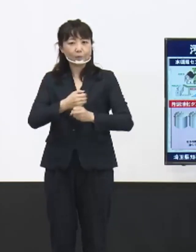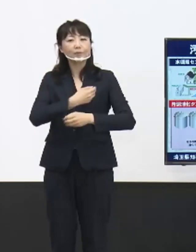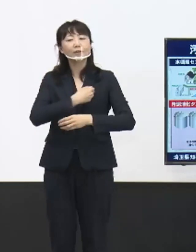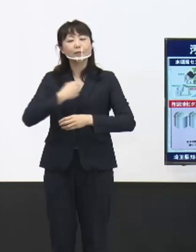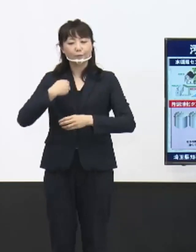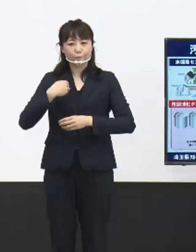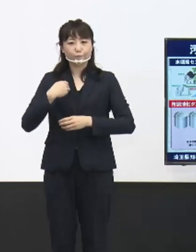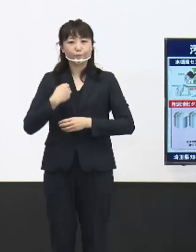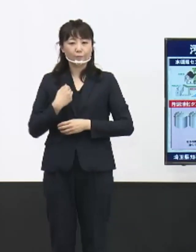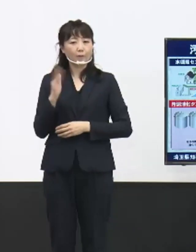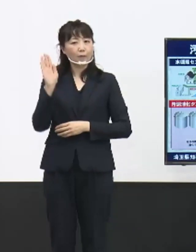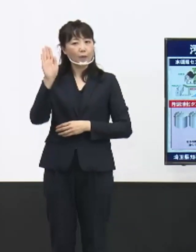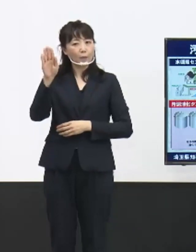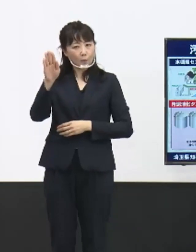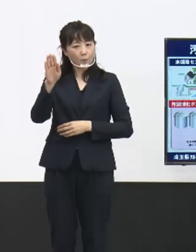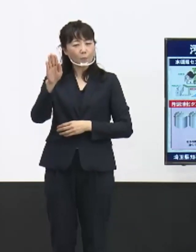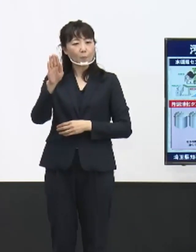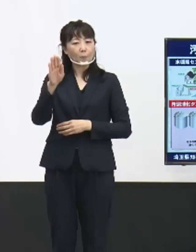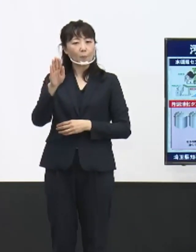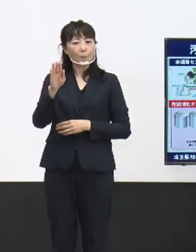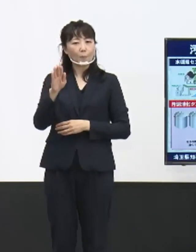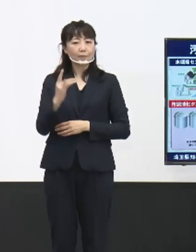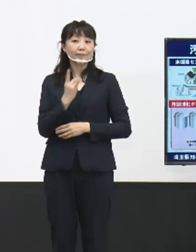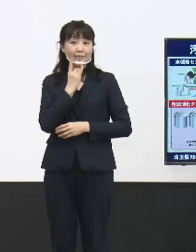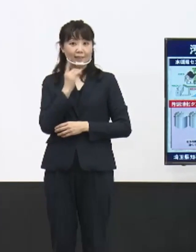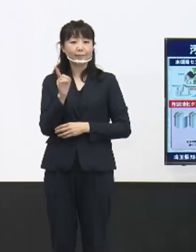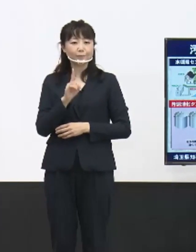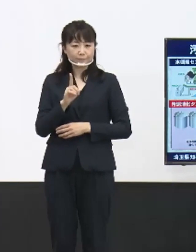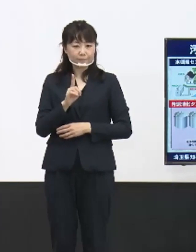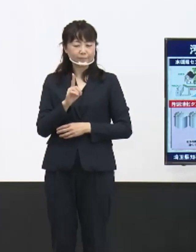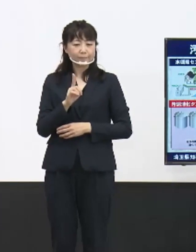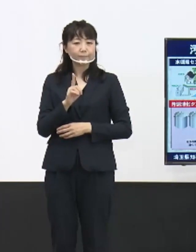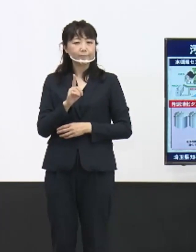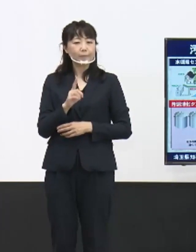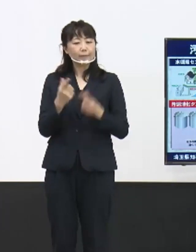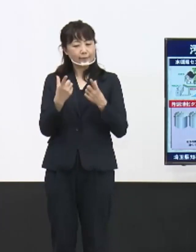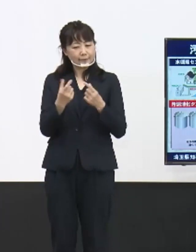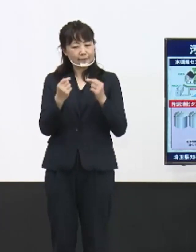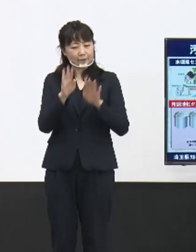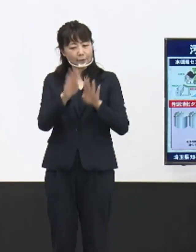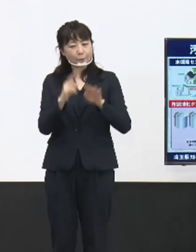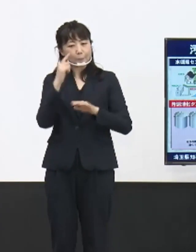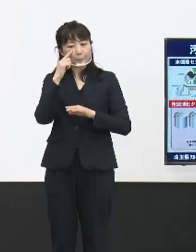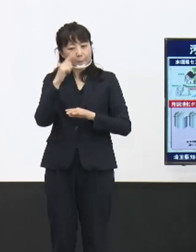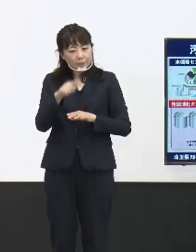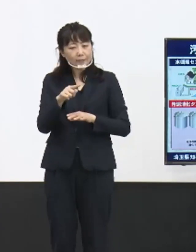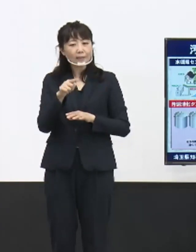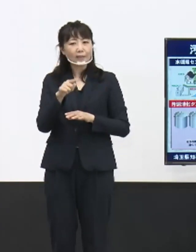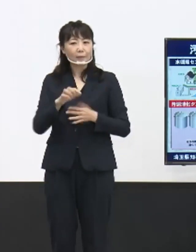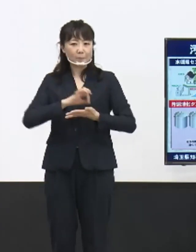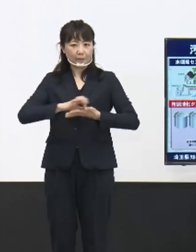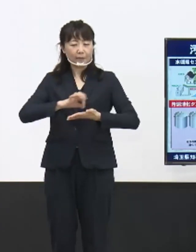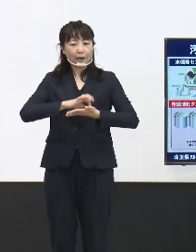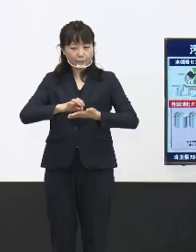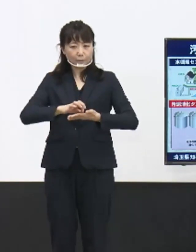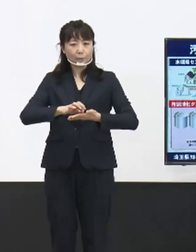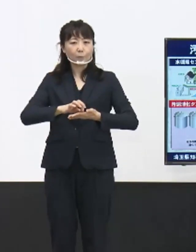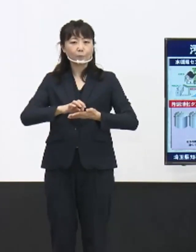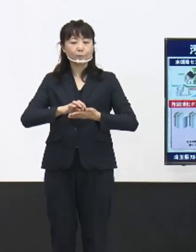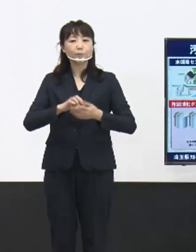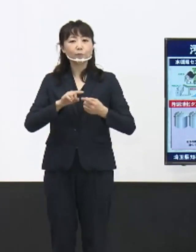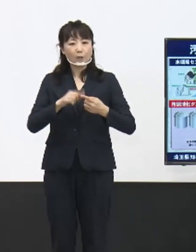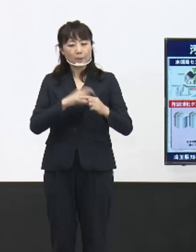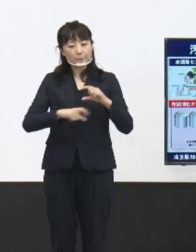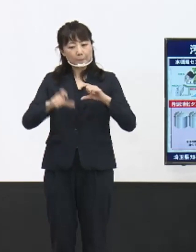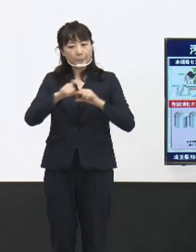かという話でありますけれども、今後の技術的な展開をしっかり見ながら、これを活用をさせていただき、